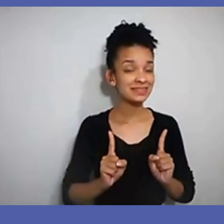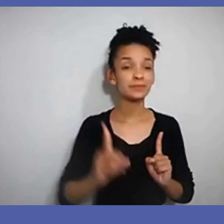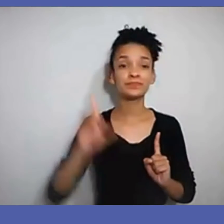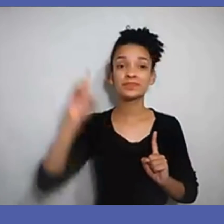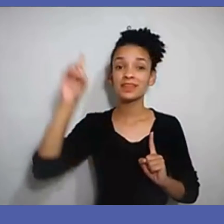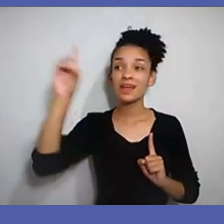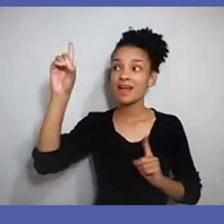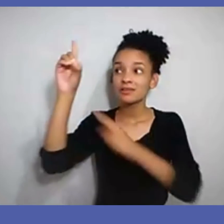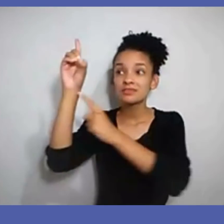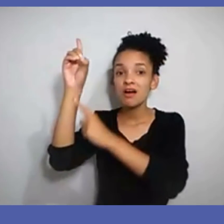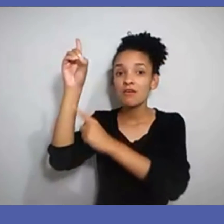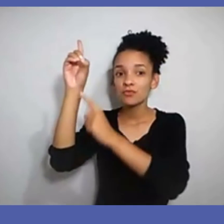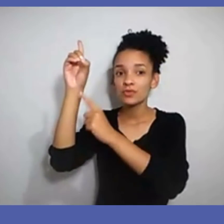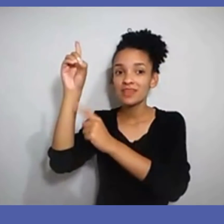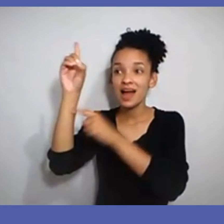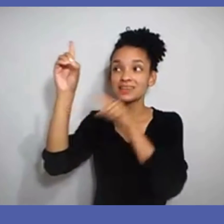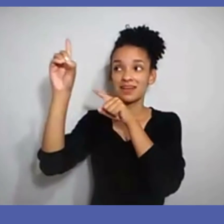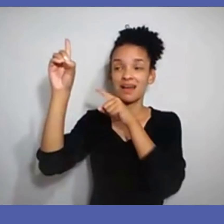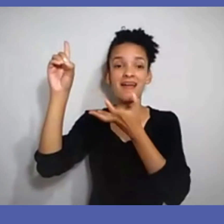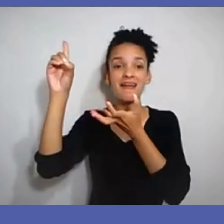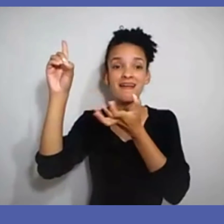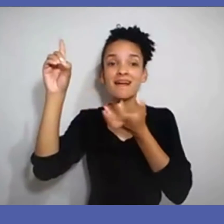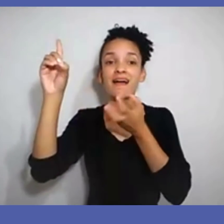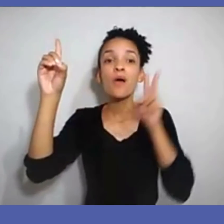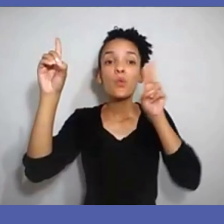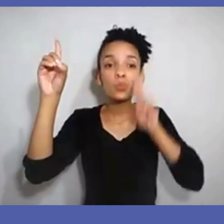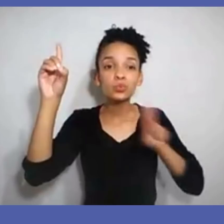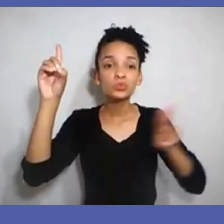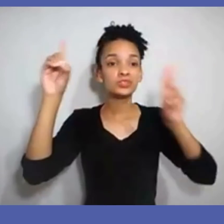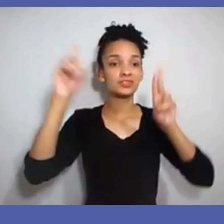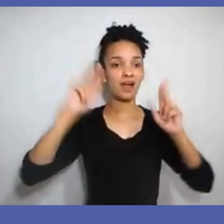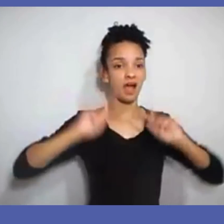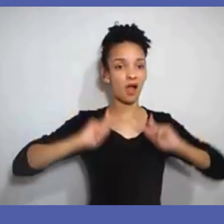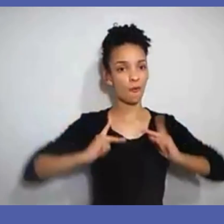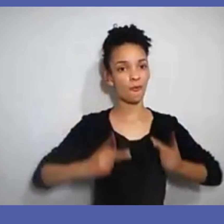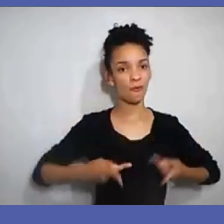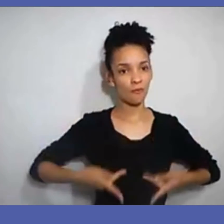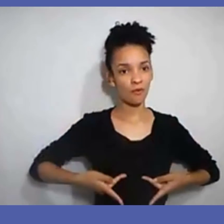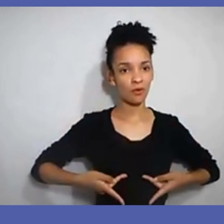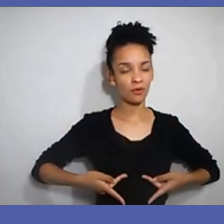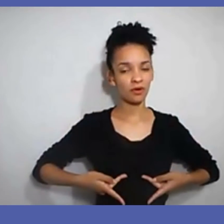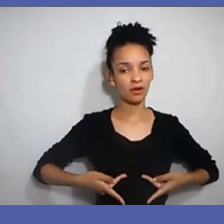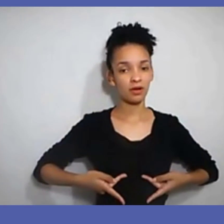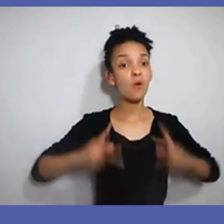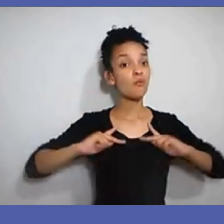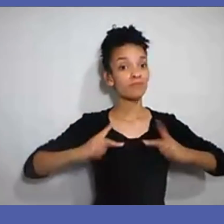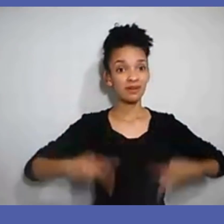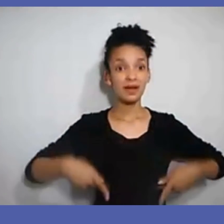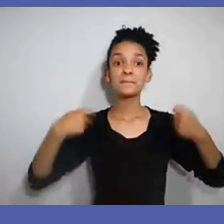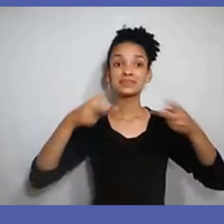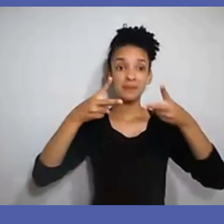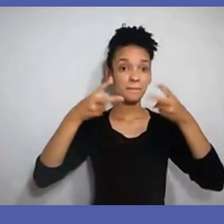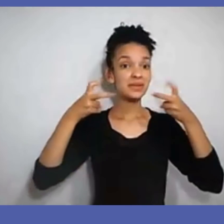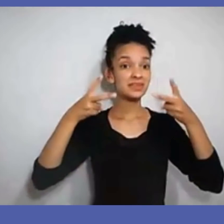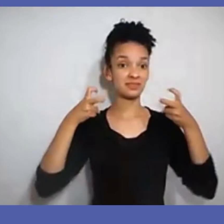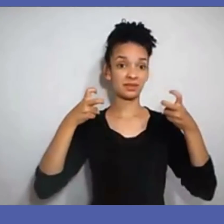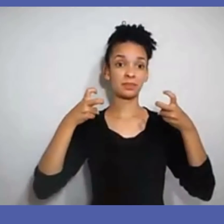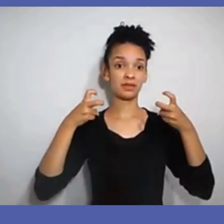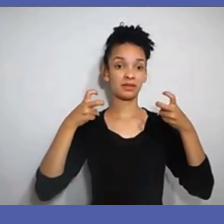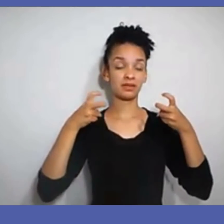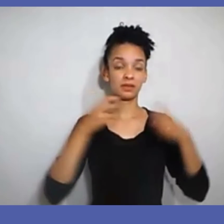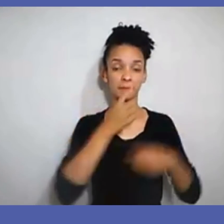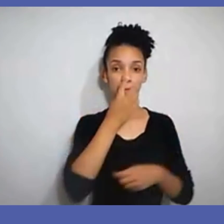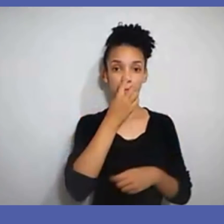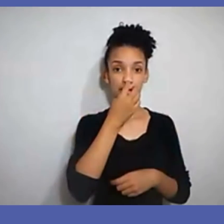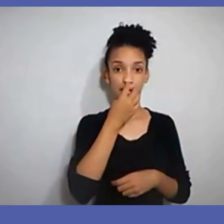Deus através do homem. Então, o homem tem que enxergar o seu lugar. Satanás, então,